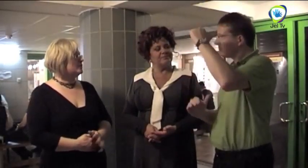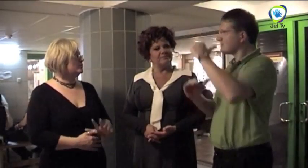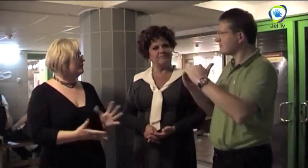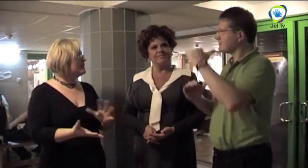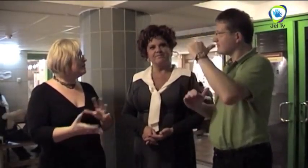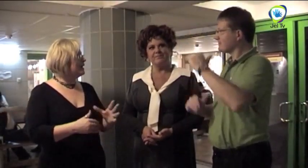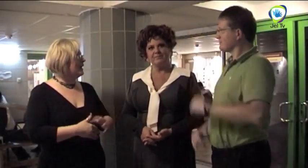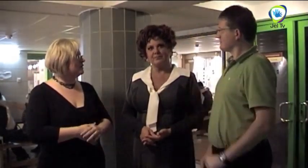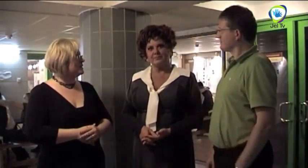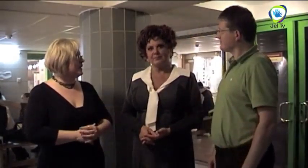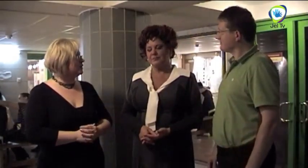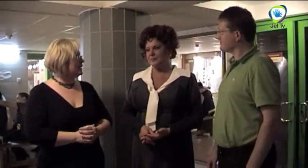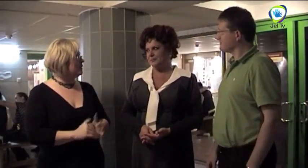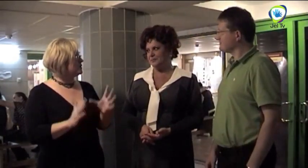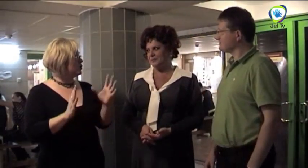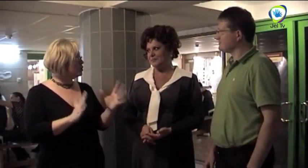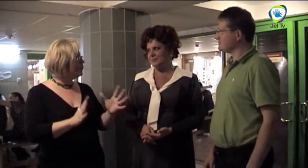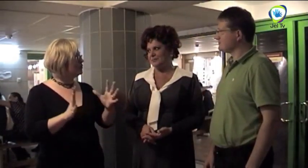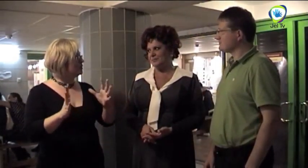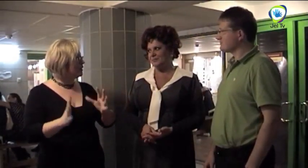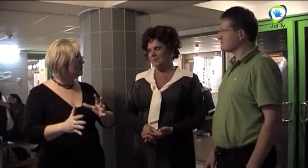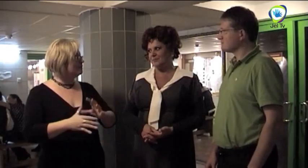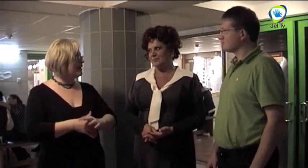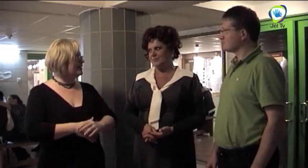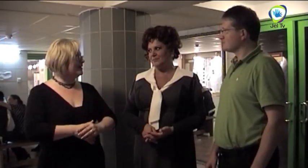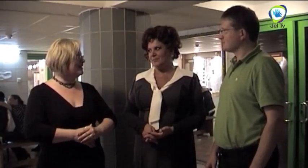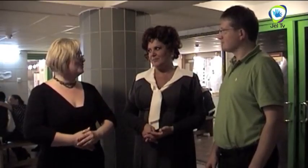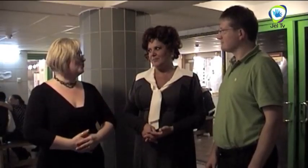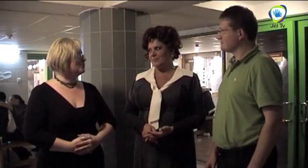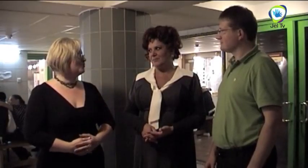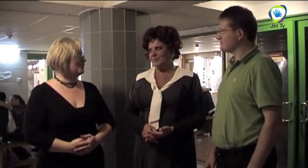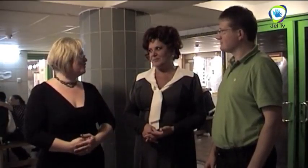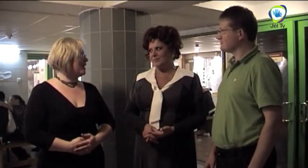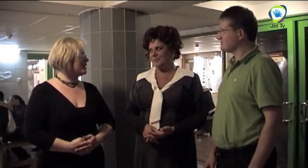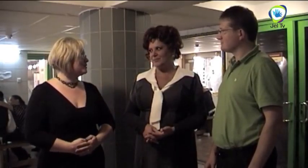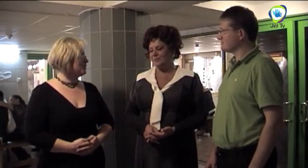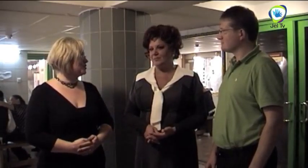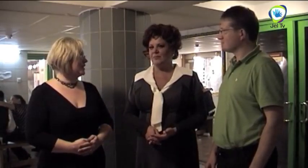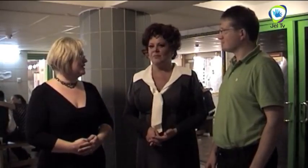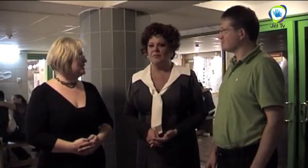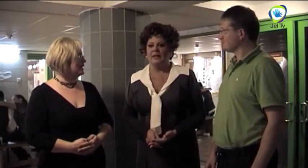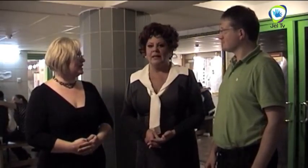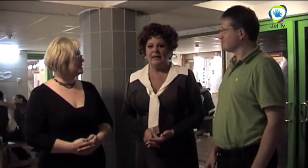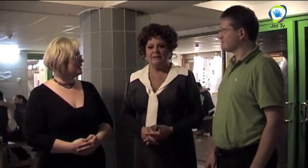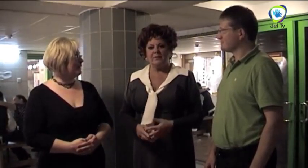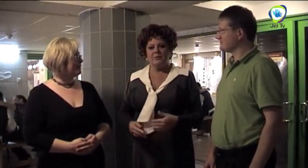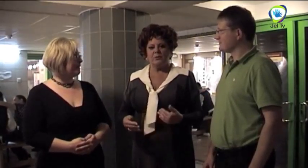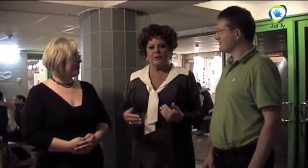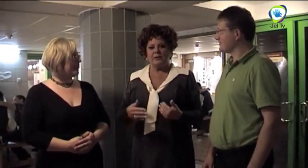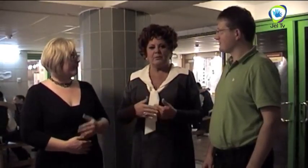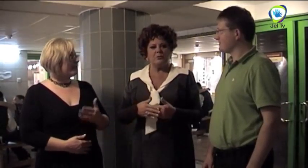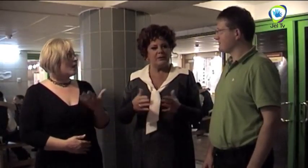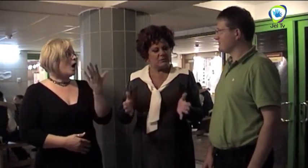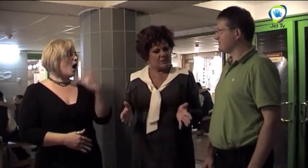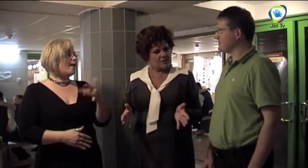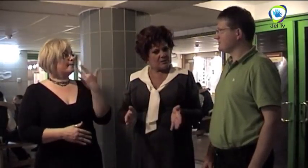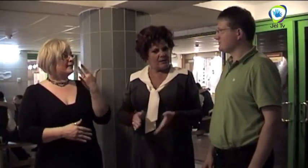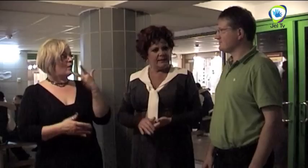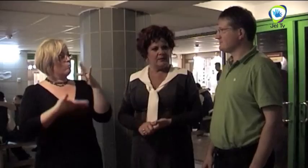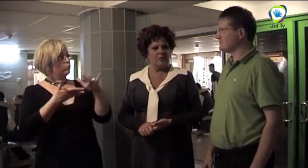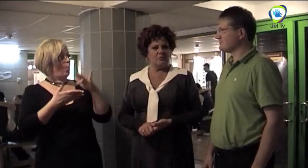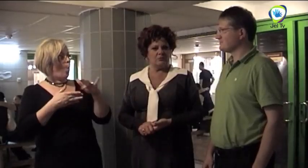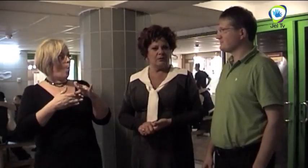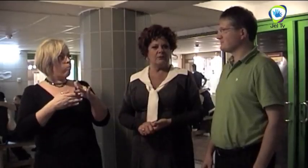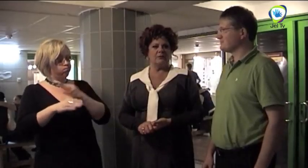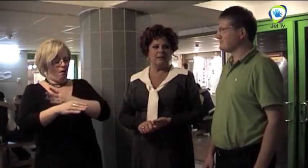és maximum, tehát mennyiben lehet azt meghatározni, hogy naponta mennyi időt tulajdonképzéssel egy színész? Hát amikor egy próbaidőszak